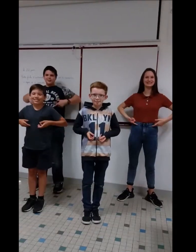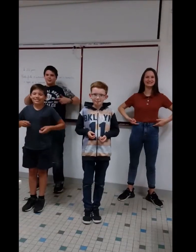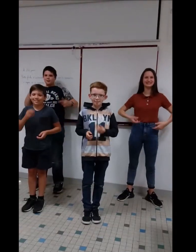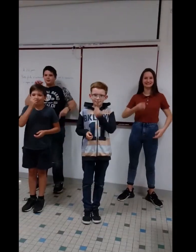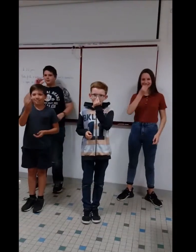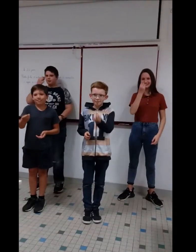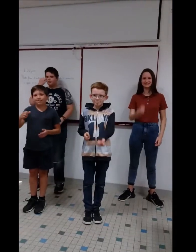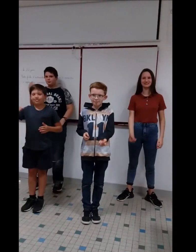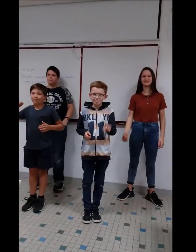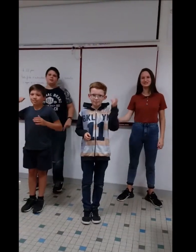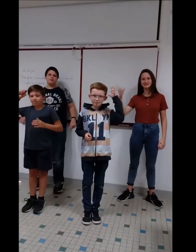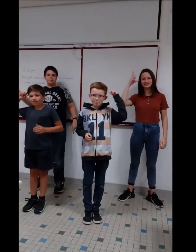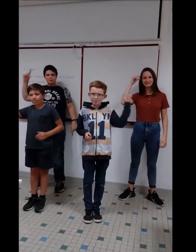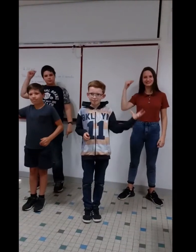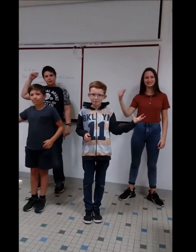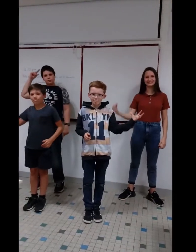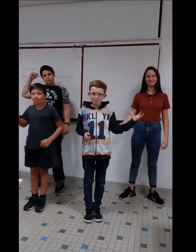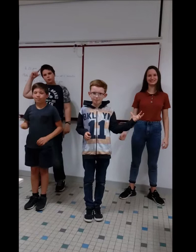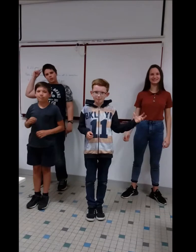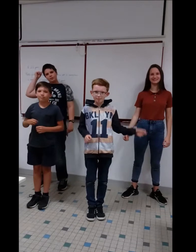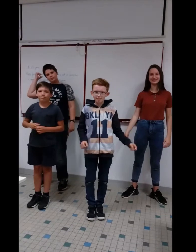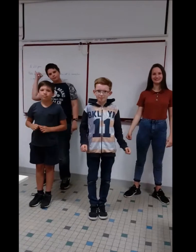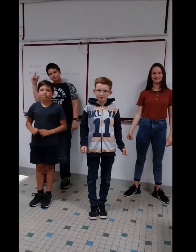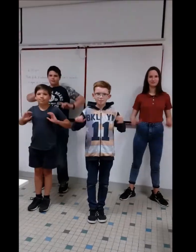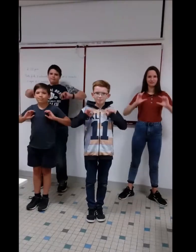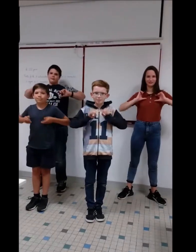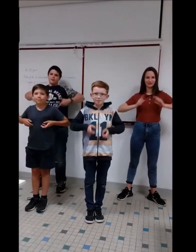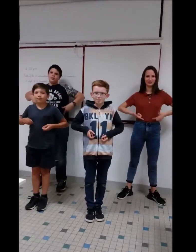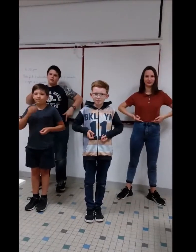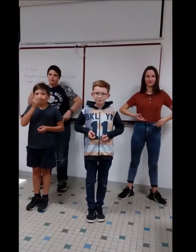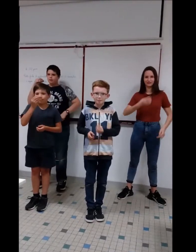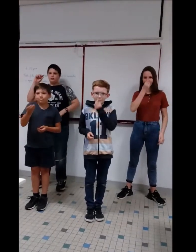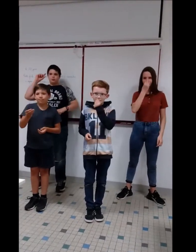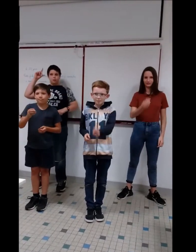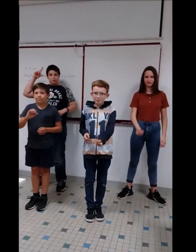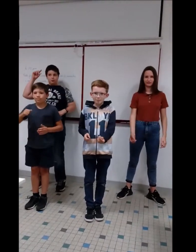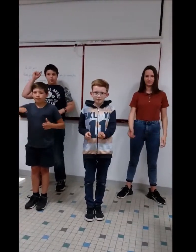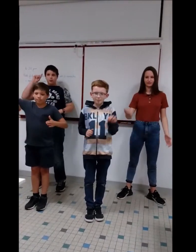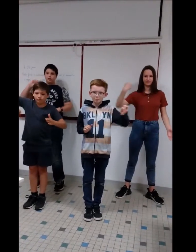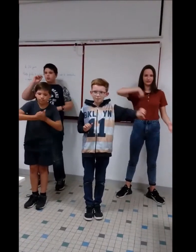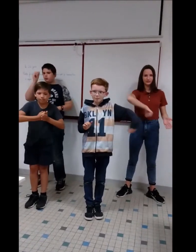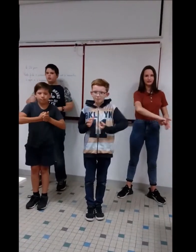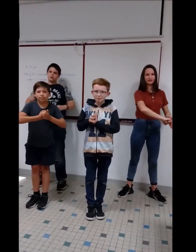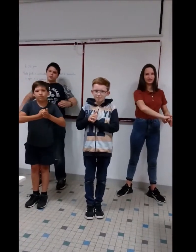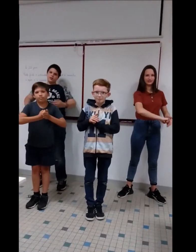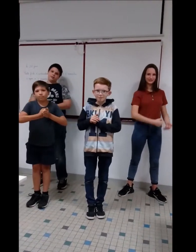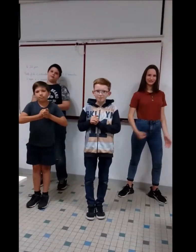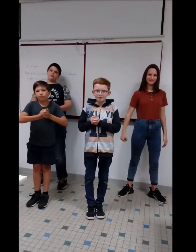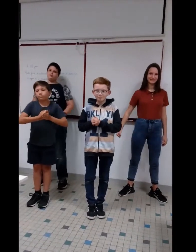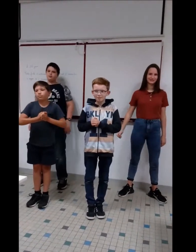louper l'école, je ferai n'importe quoi. Pour louper l'école, moi j'irai jusqu'à